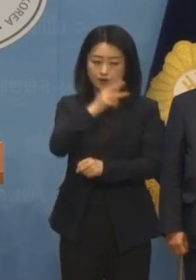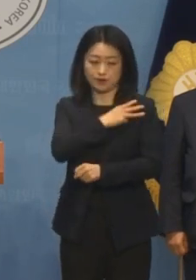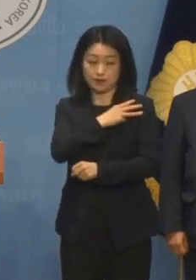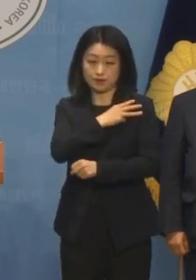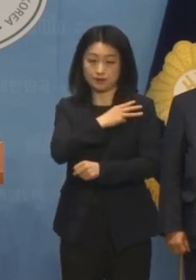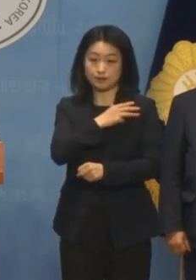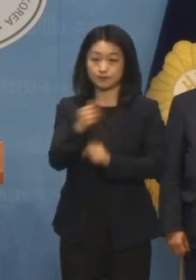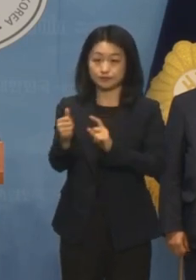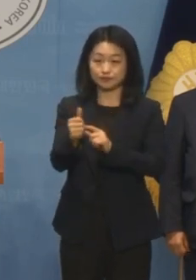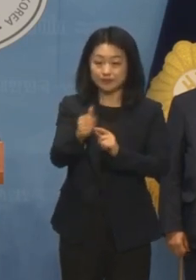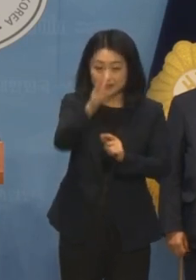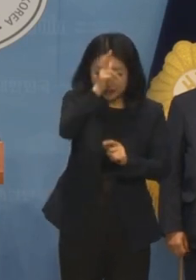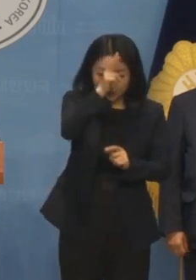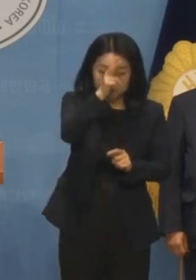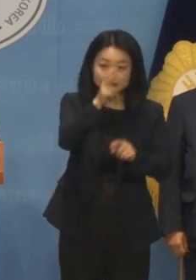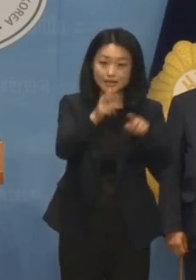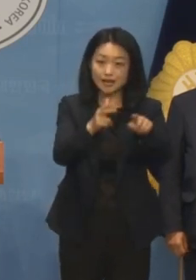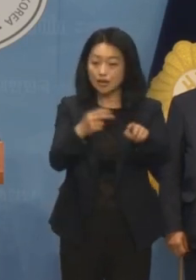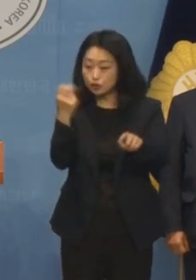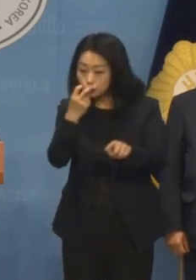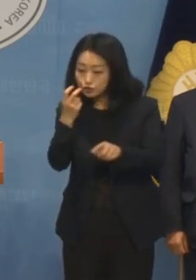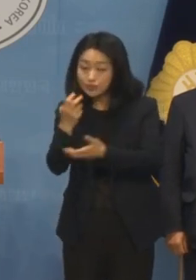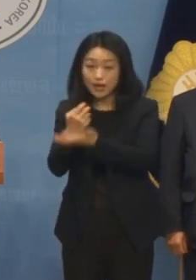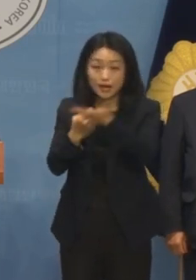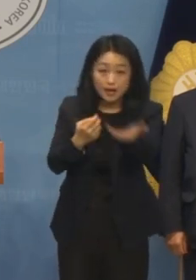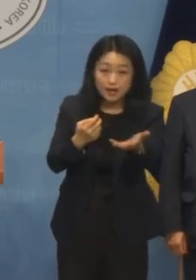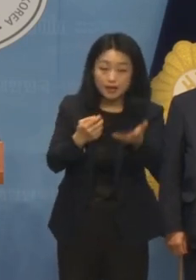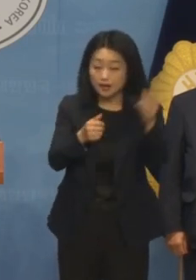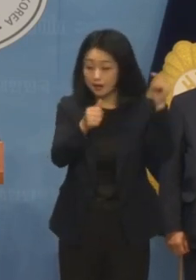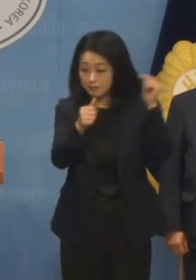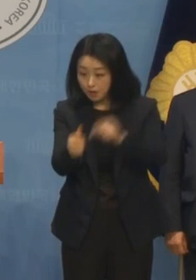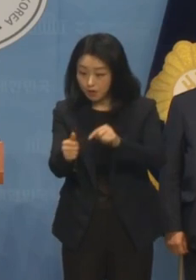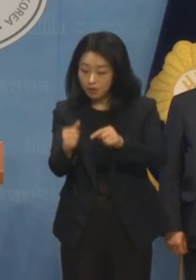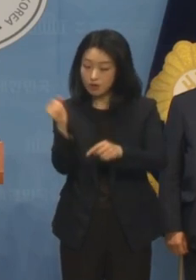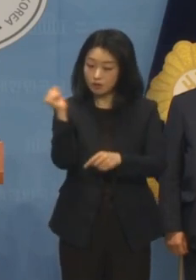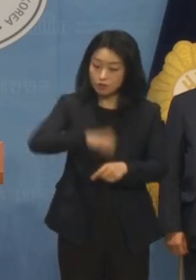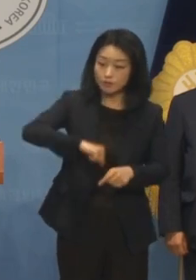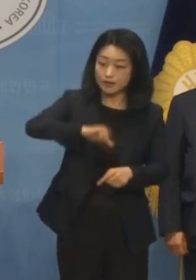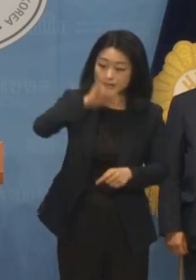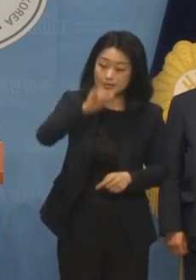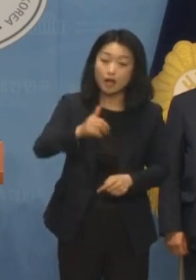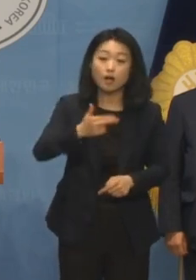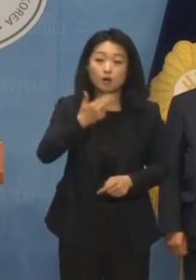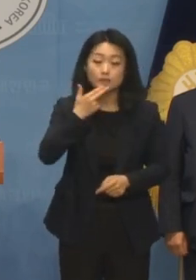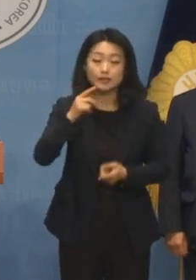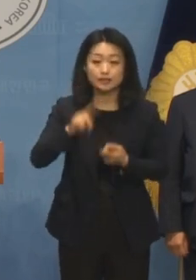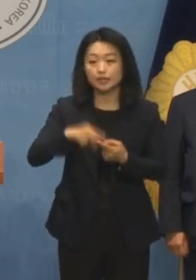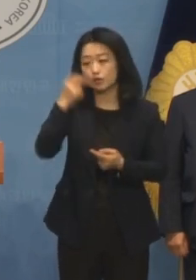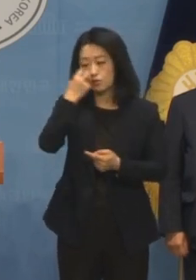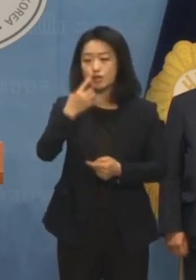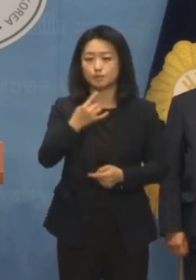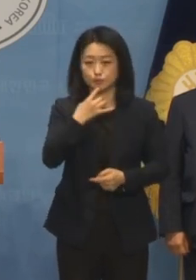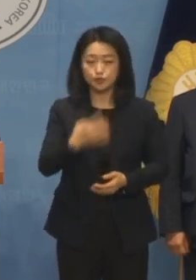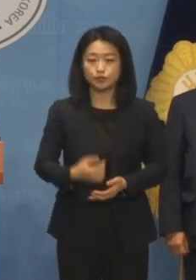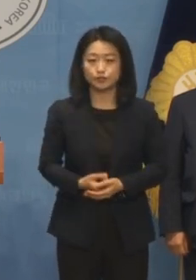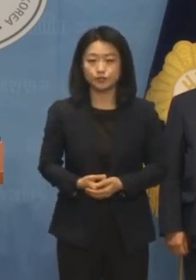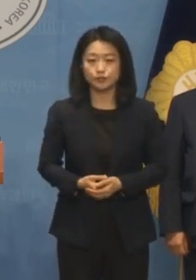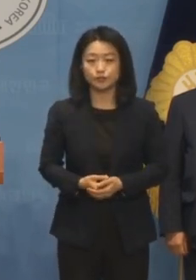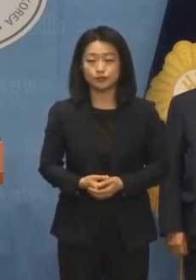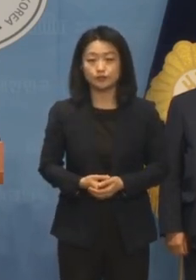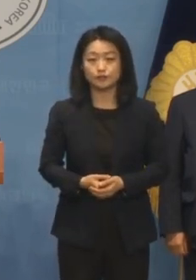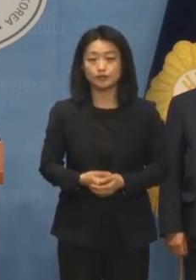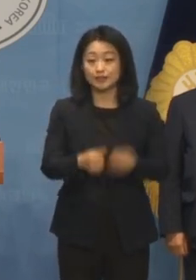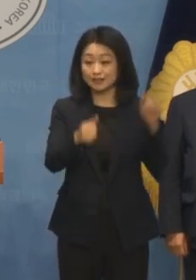지시나 해병대 사령관의 이첩 중단 지시가 위법 부당한 것인지 여부입니다.